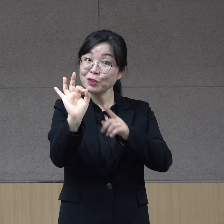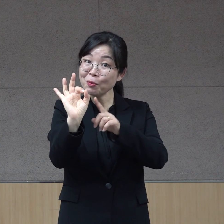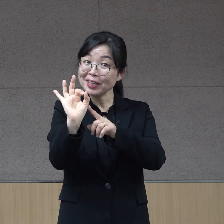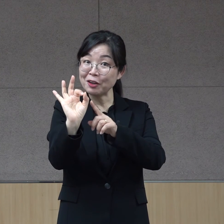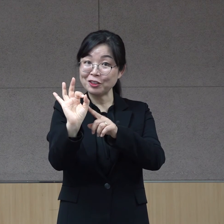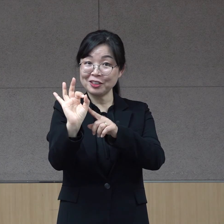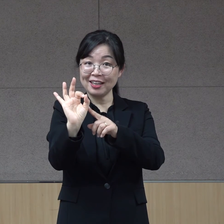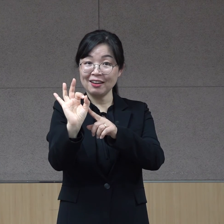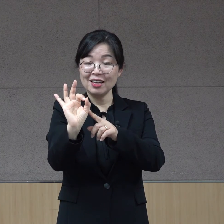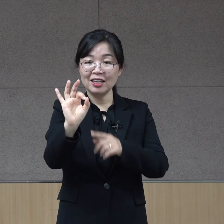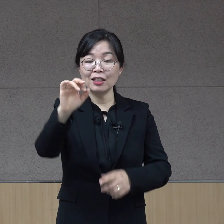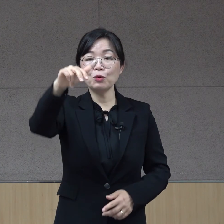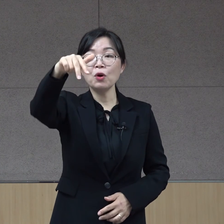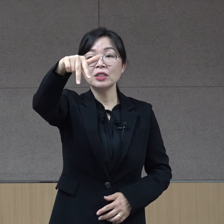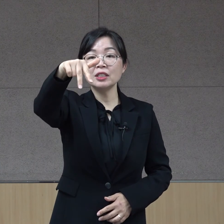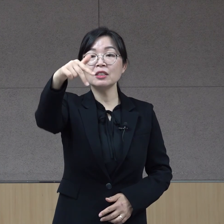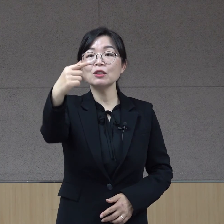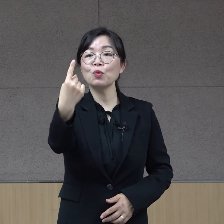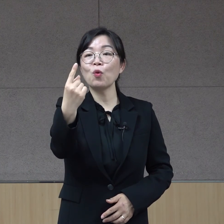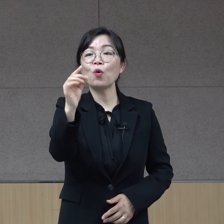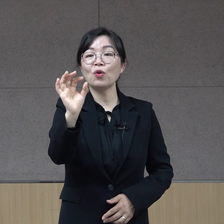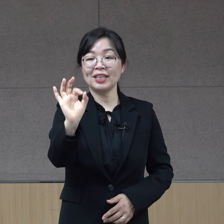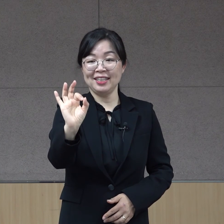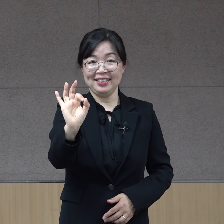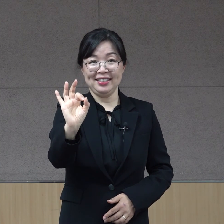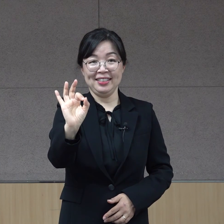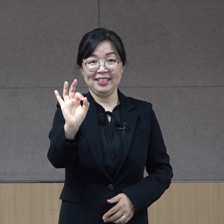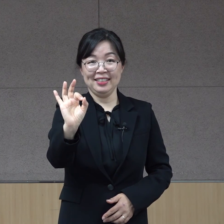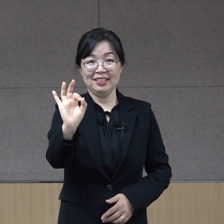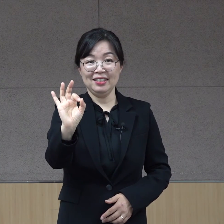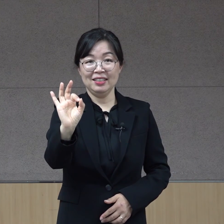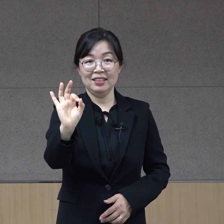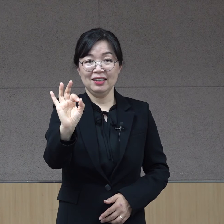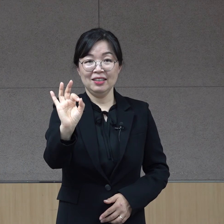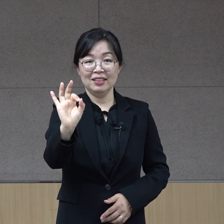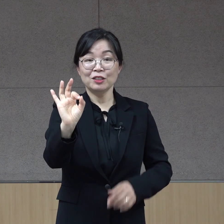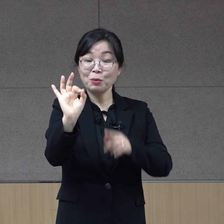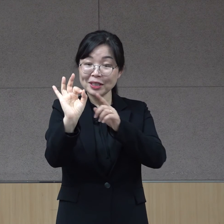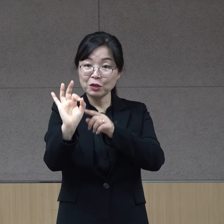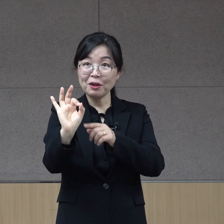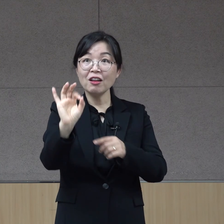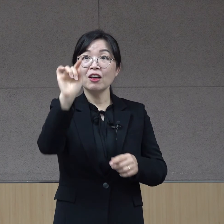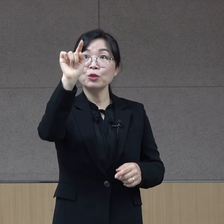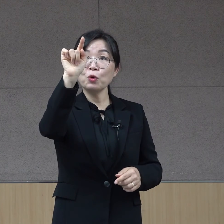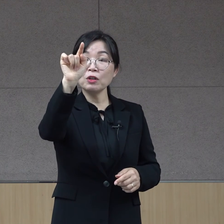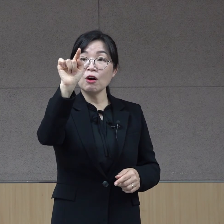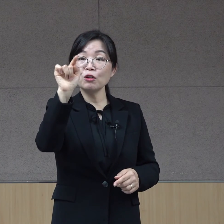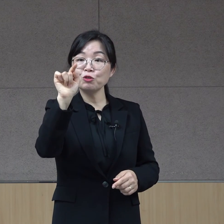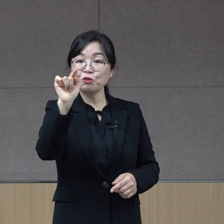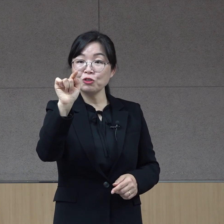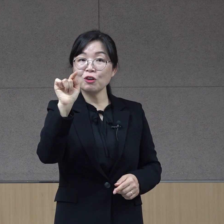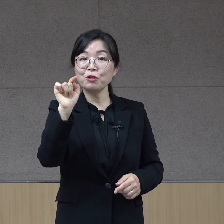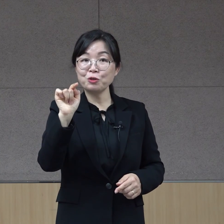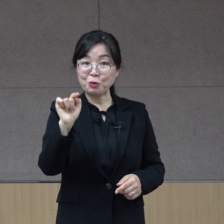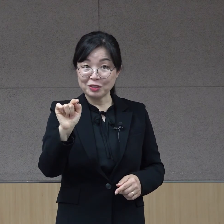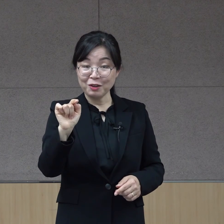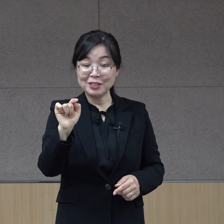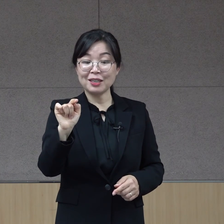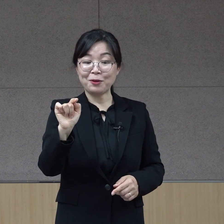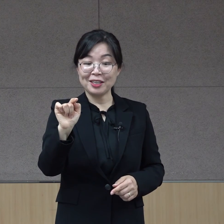좀만 내려와 주세요. 이때도 지읒, 오, 이응. 좀만 내려오면 초성, 중성, 종성 위치가